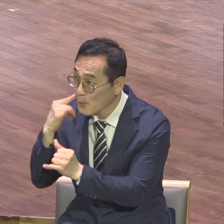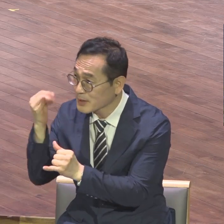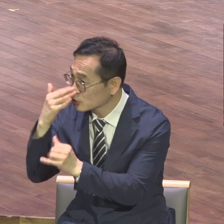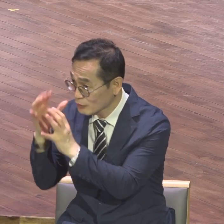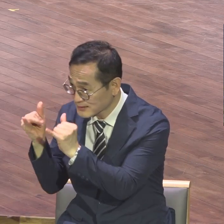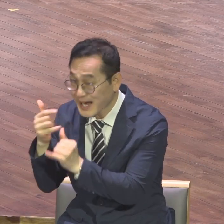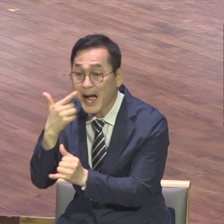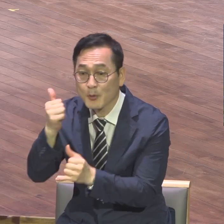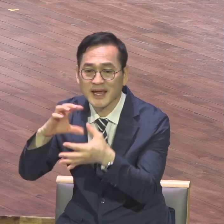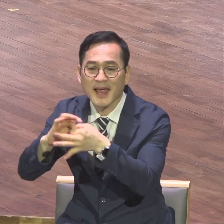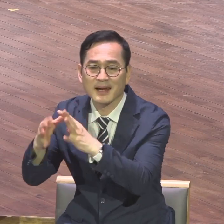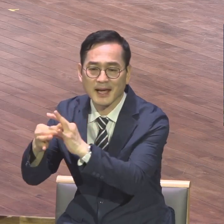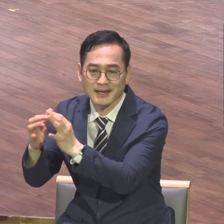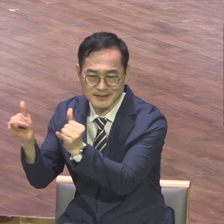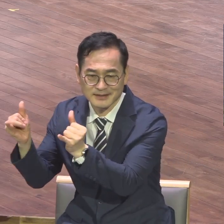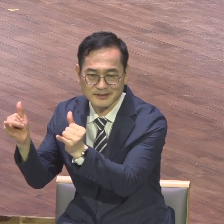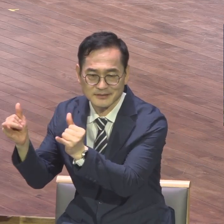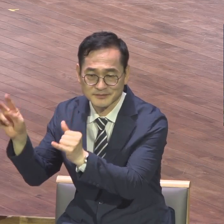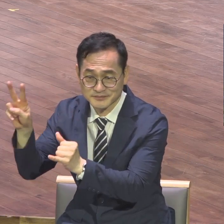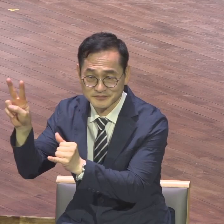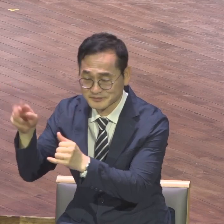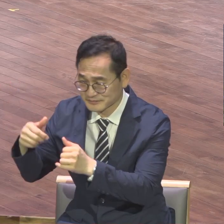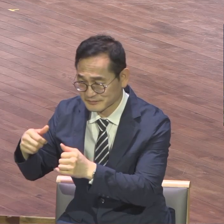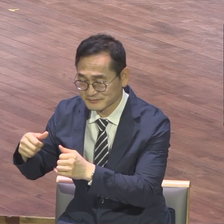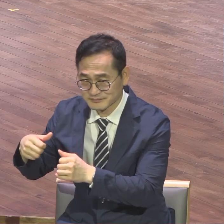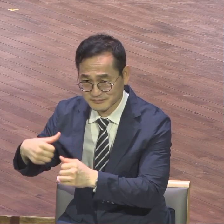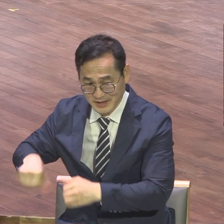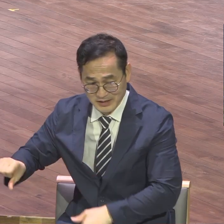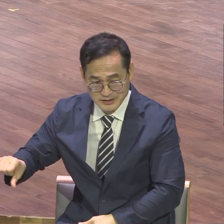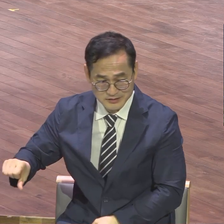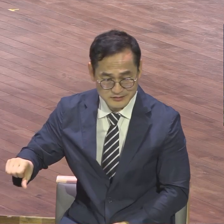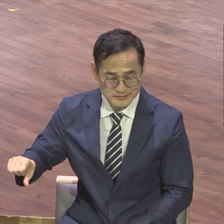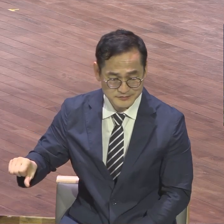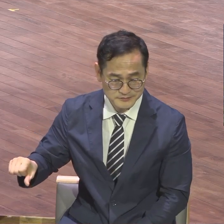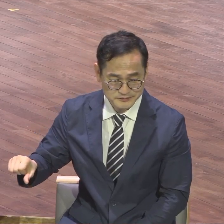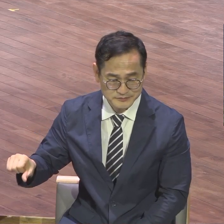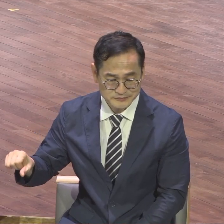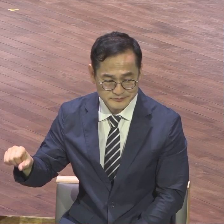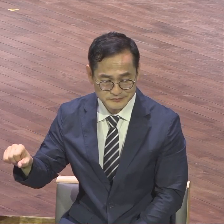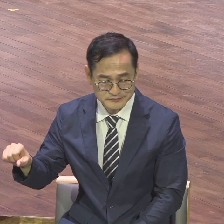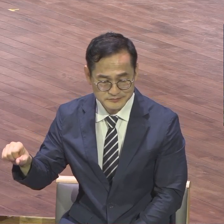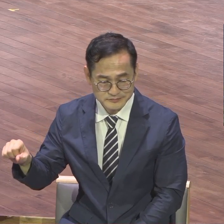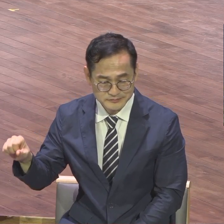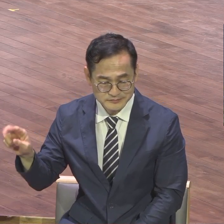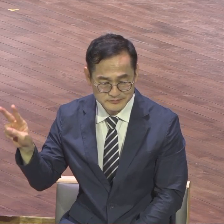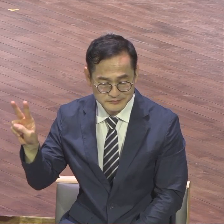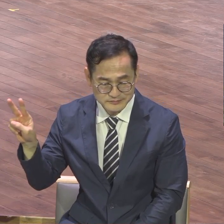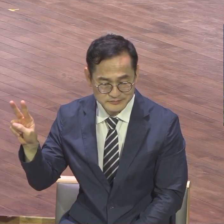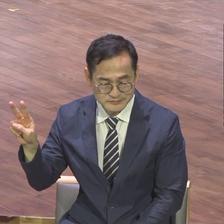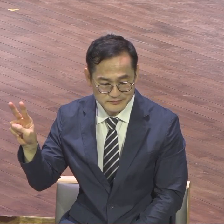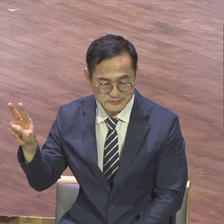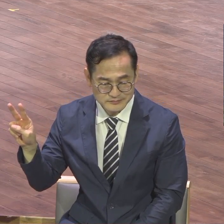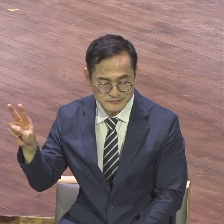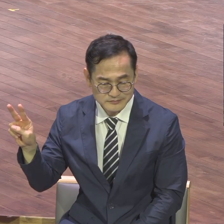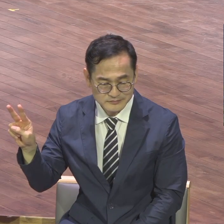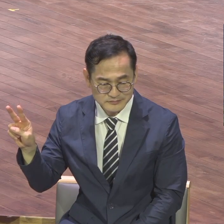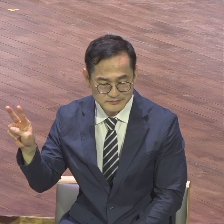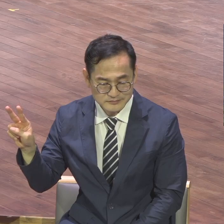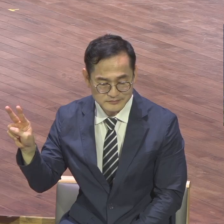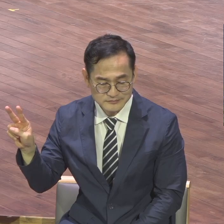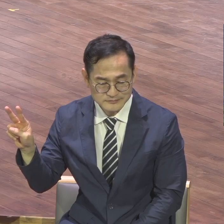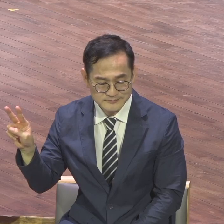유대인, 아버지는 헬라인이었는데 요즘으로 표현하면 TCK입니다. 나 TCK, Third